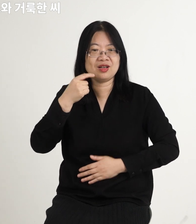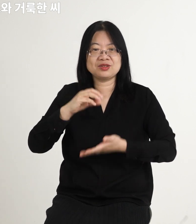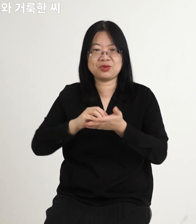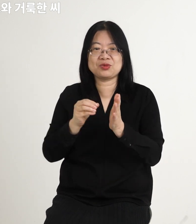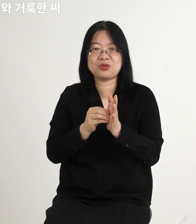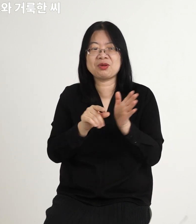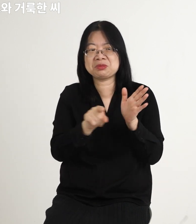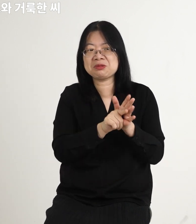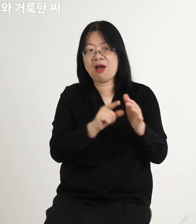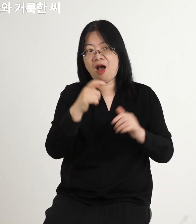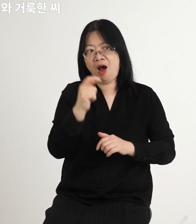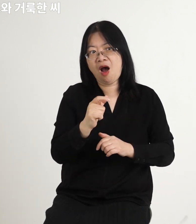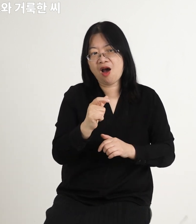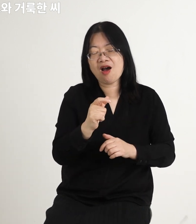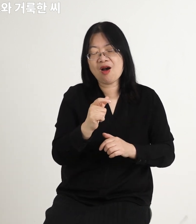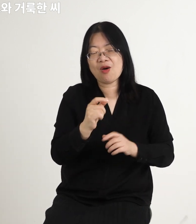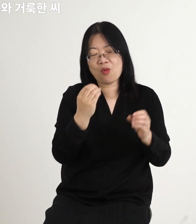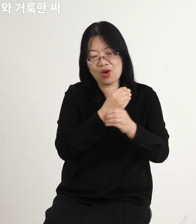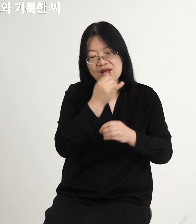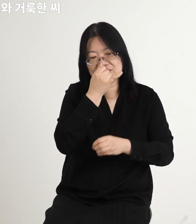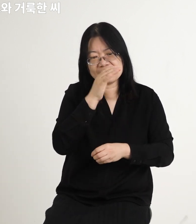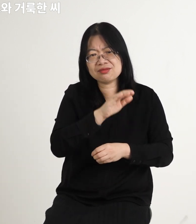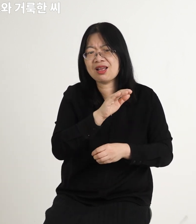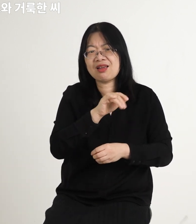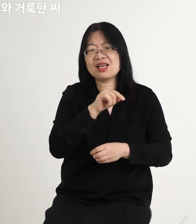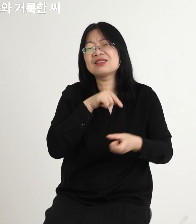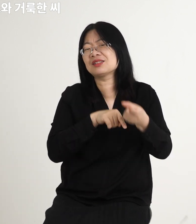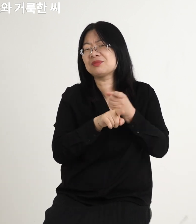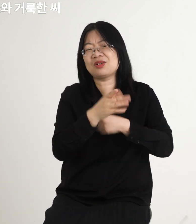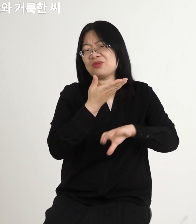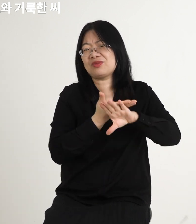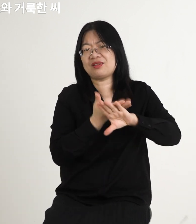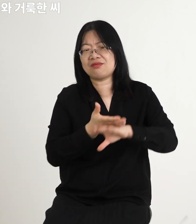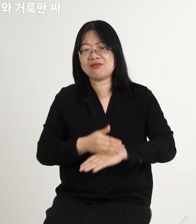그 뜻이 아니에요. 이게 무슨 뜻인가 하면,